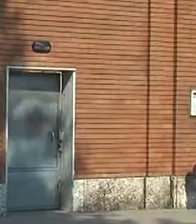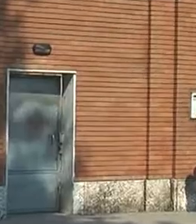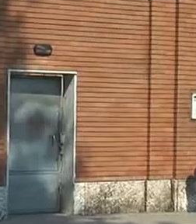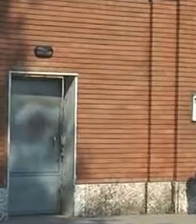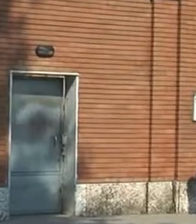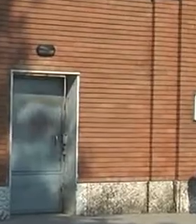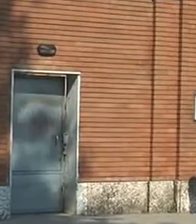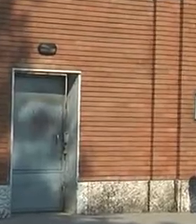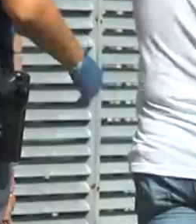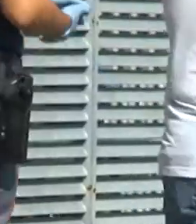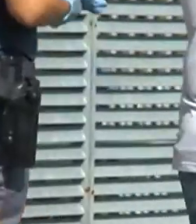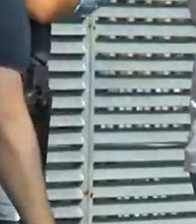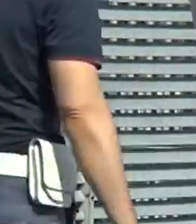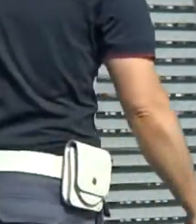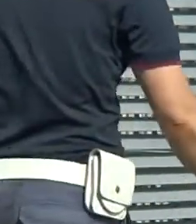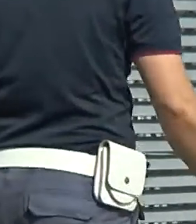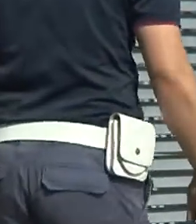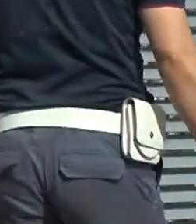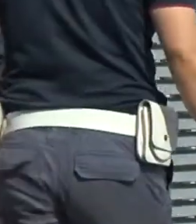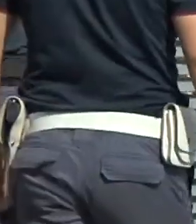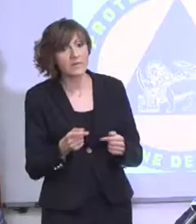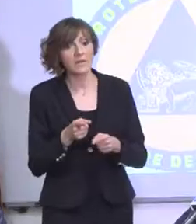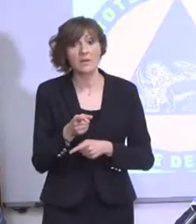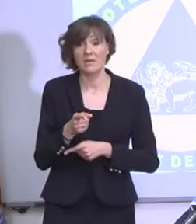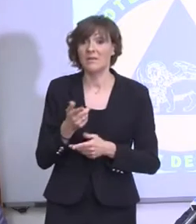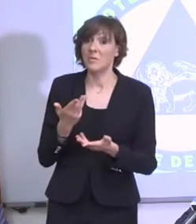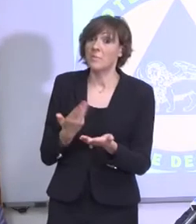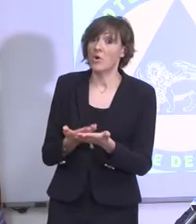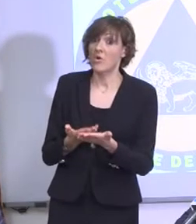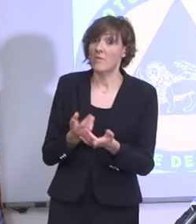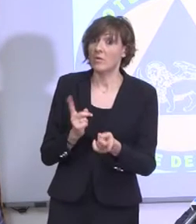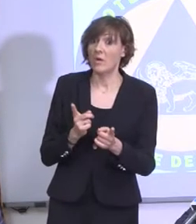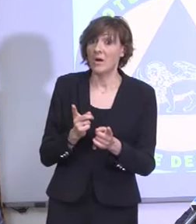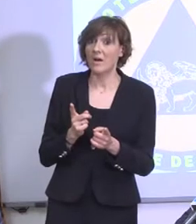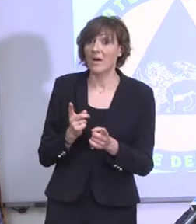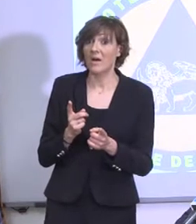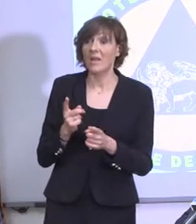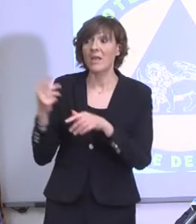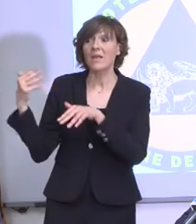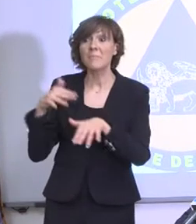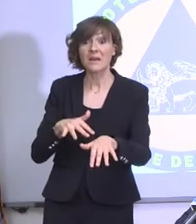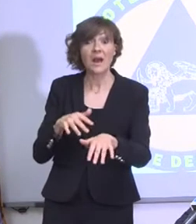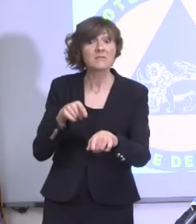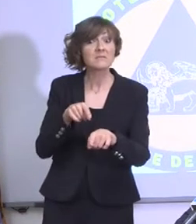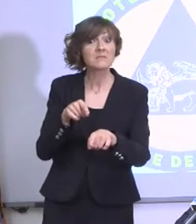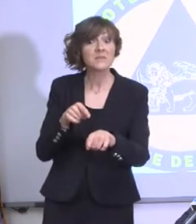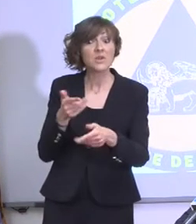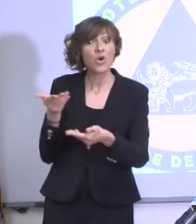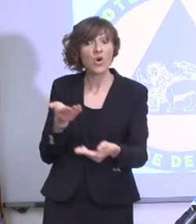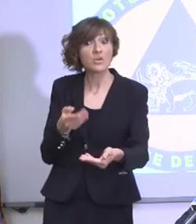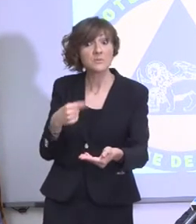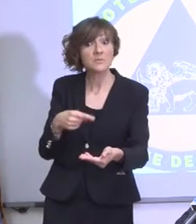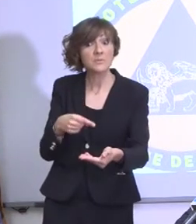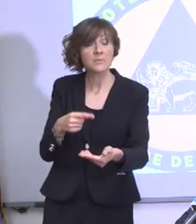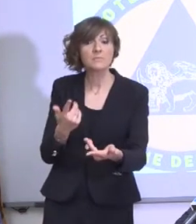l'ex caserma serena a treviso è la prova provata che gli immigrati ospitati in questa maniera soprattutto molto spesso non